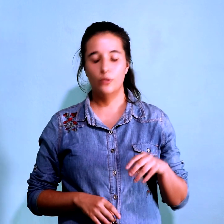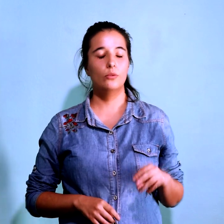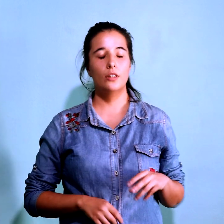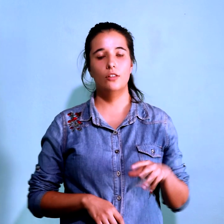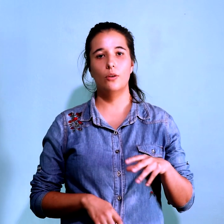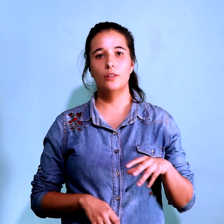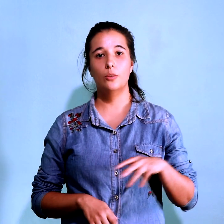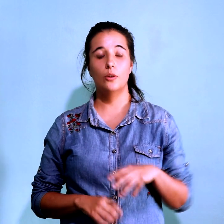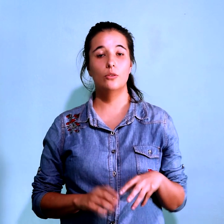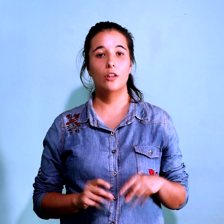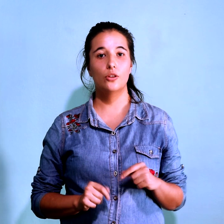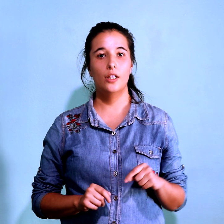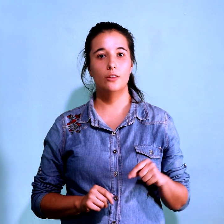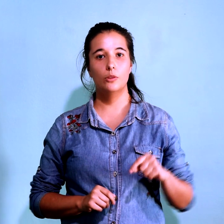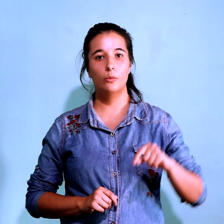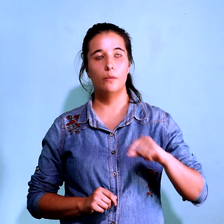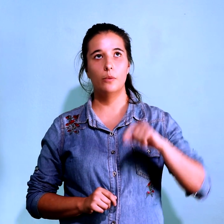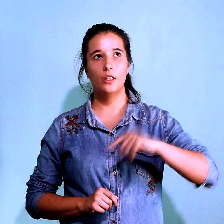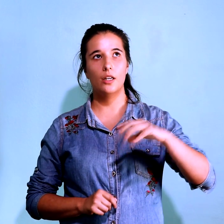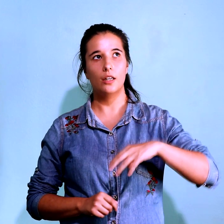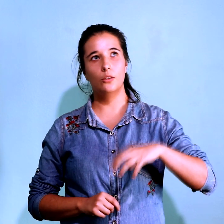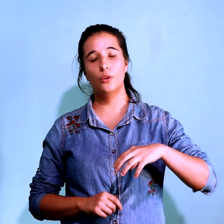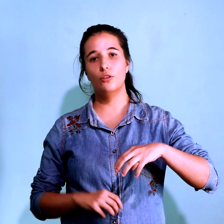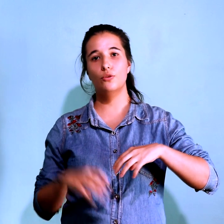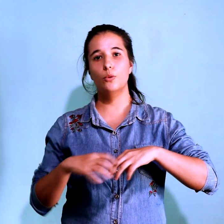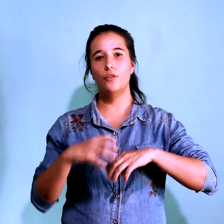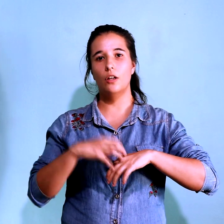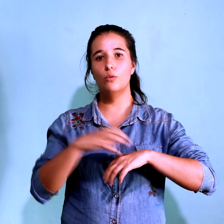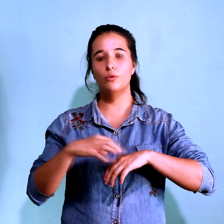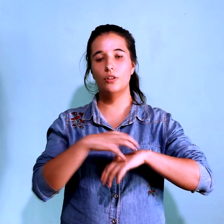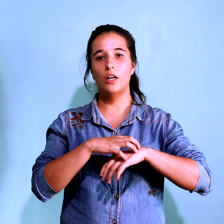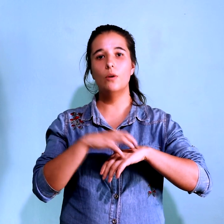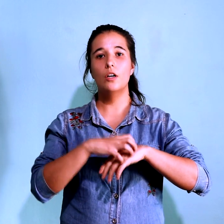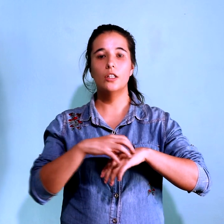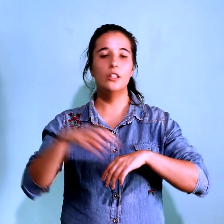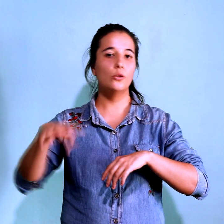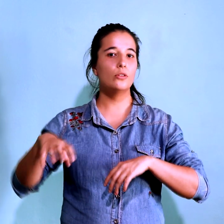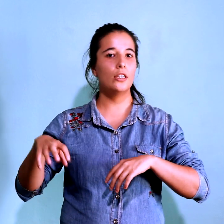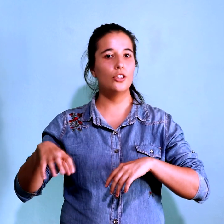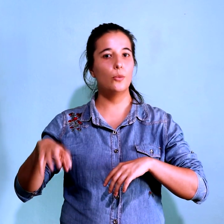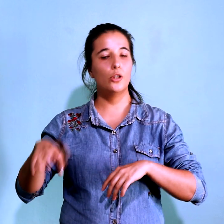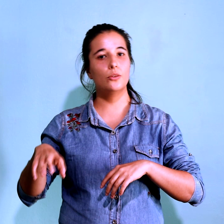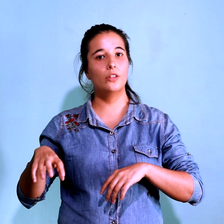Então, isso acontece por causa do regionalismo também, porque aqui no Rio Grande do Sul fala algum sinal que em outra região pode não ser